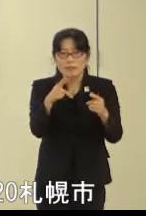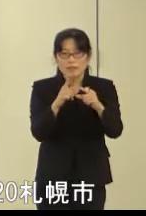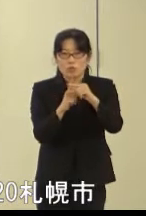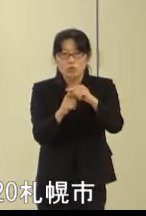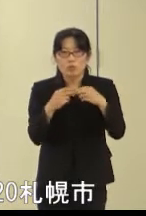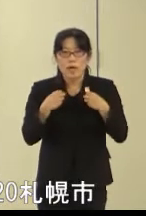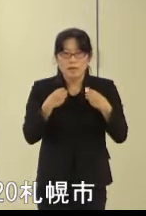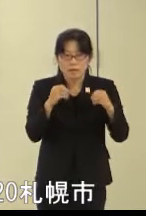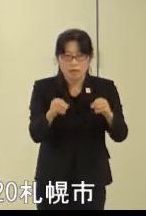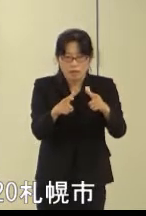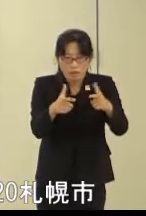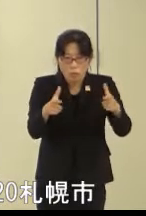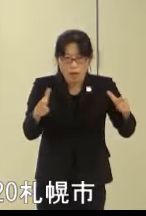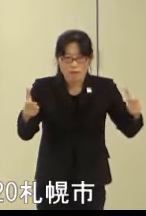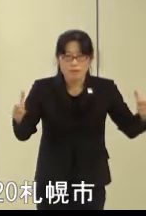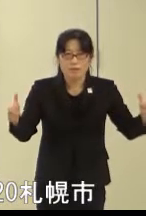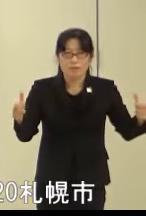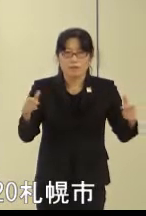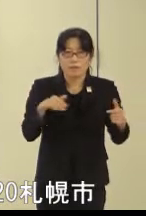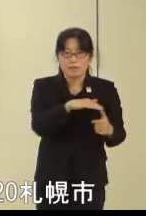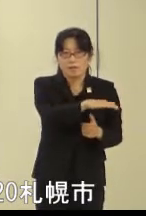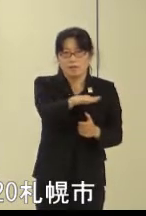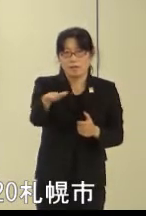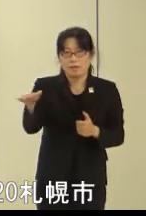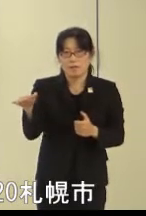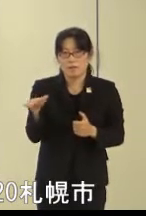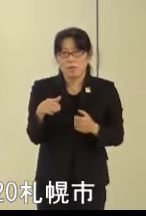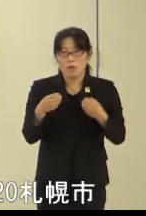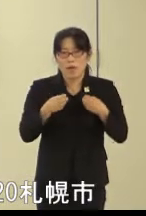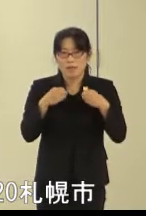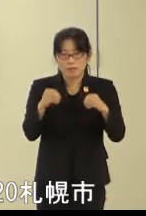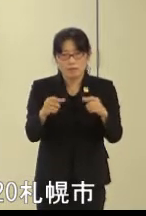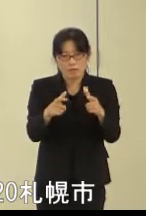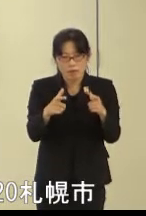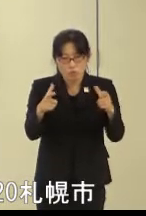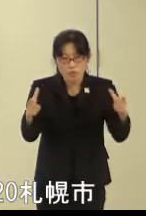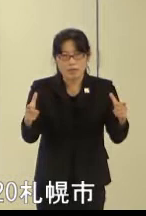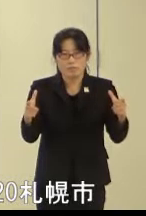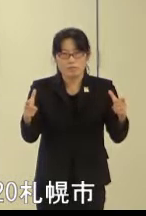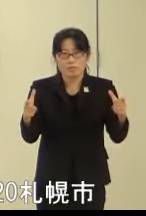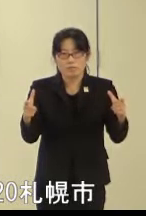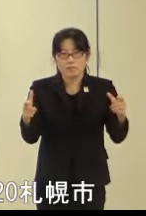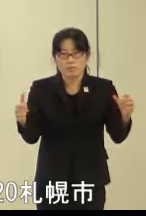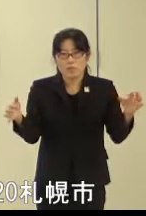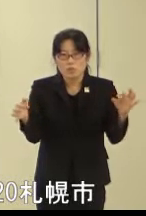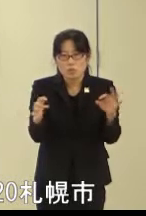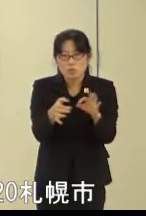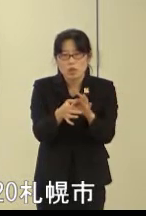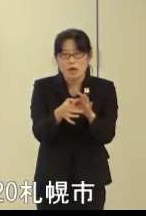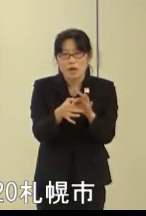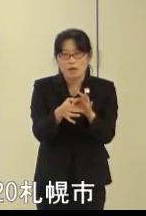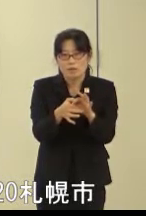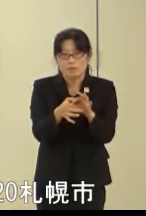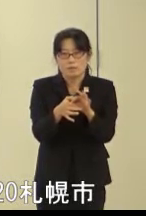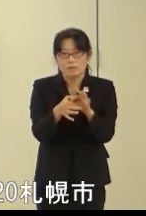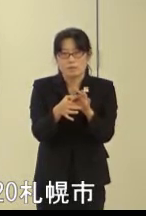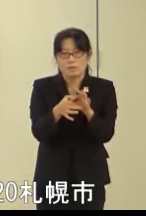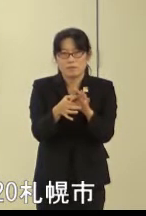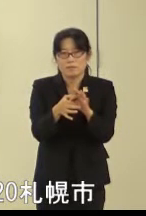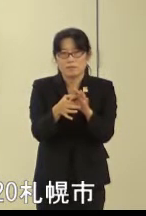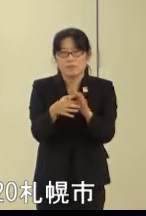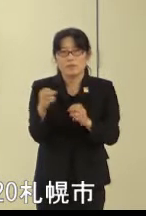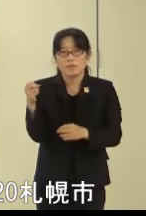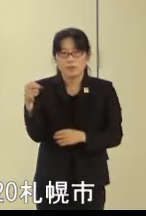広がっていって全体の感染拡大につながっていくそして